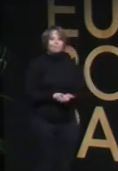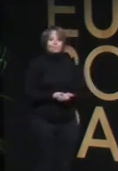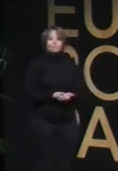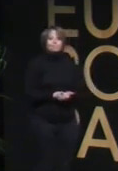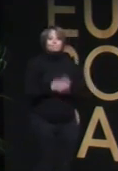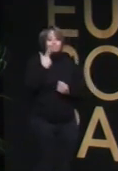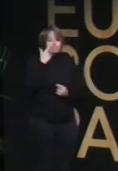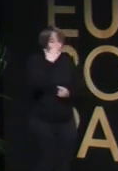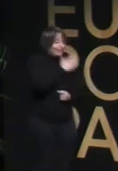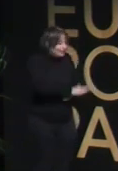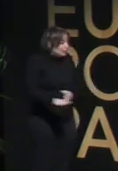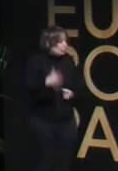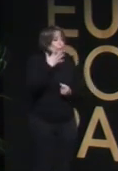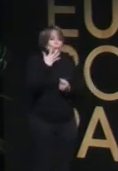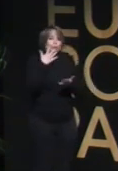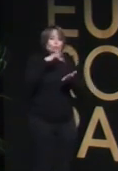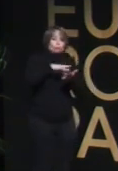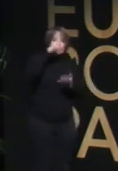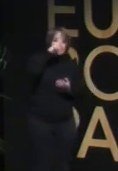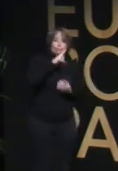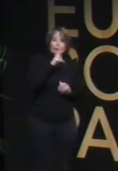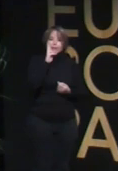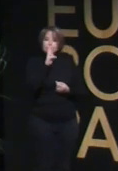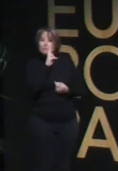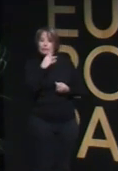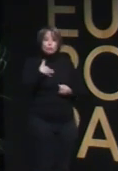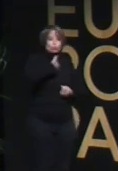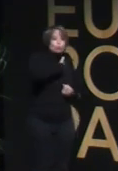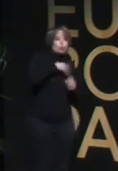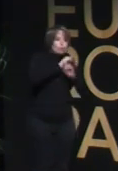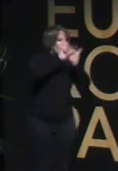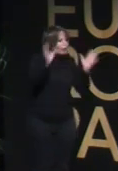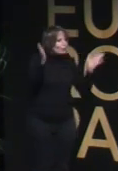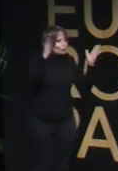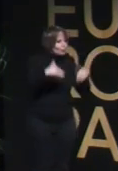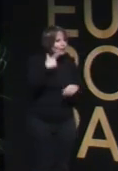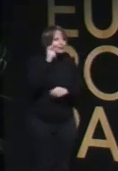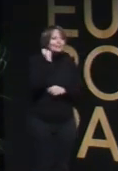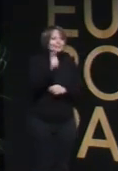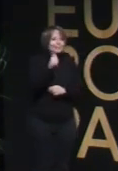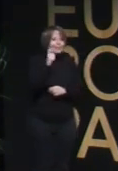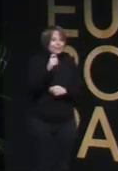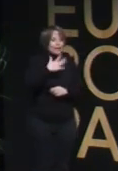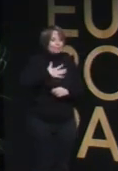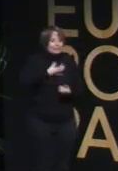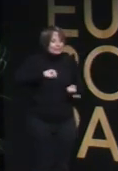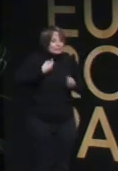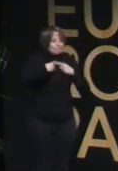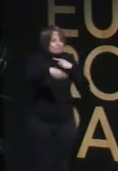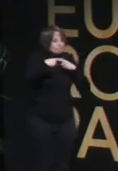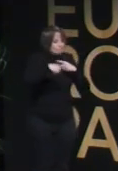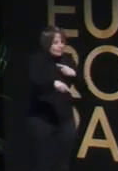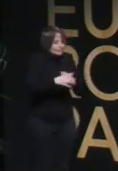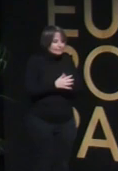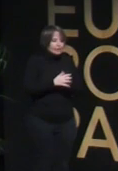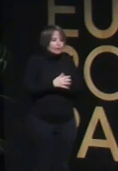Para los peques, cuando los padres y las madres no tenemos claro nuestro rol, ¿vale? Generalmente les llegan estos cuatro mensajes. ¿Vale? Mi mundo ya no es